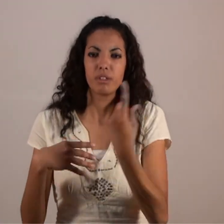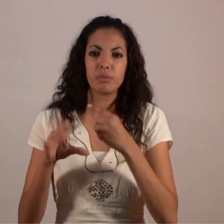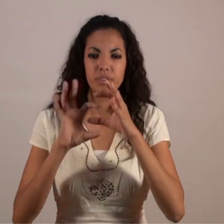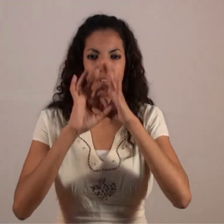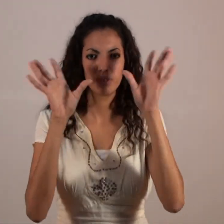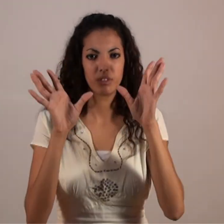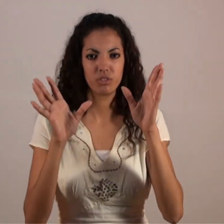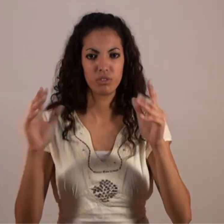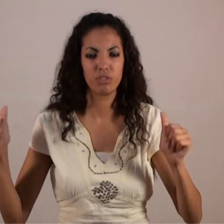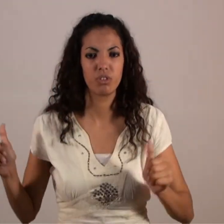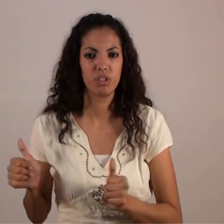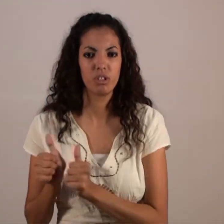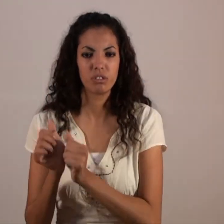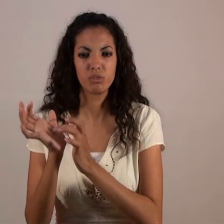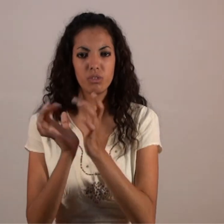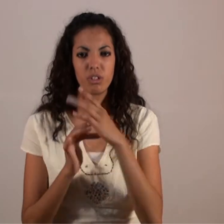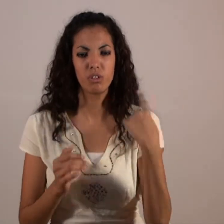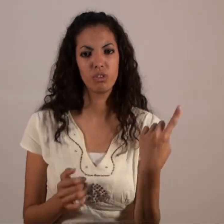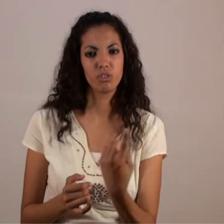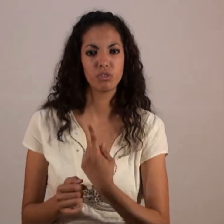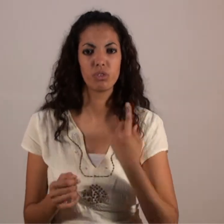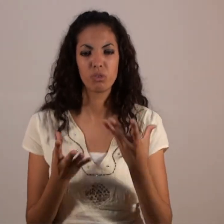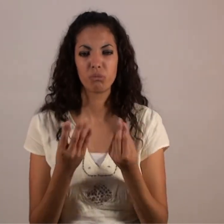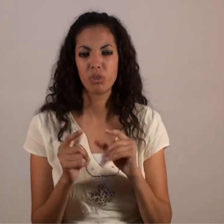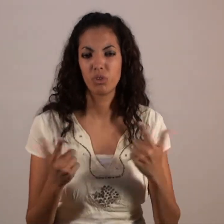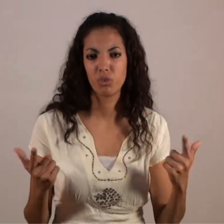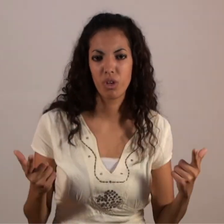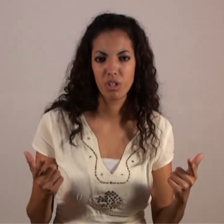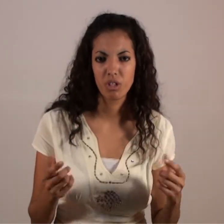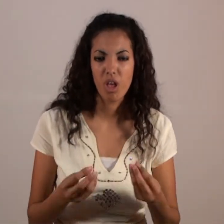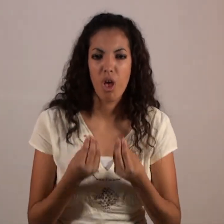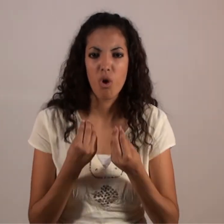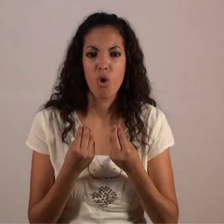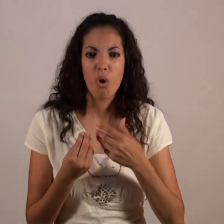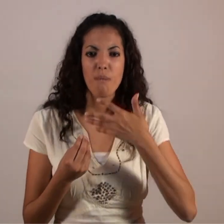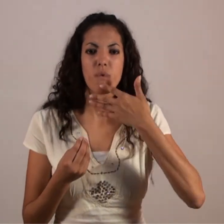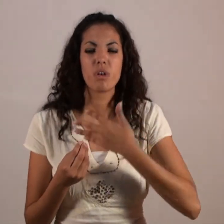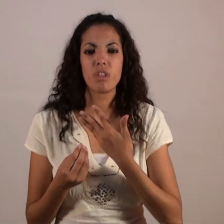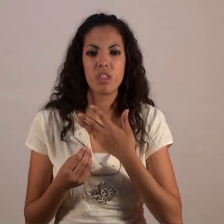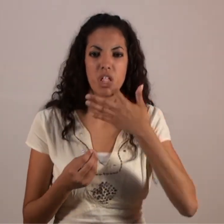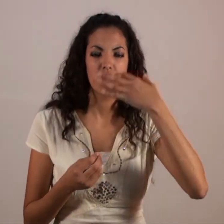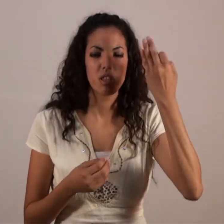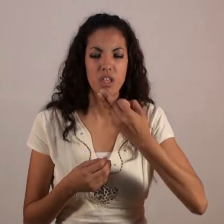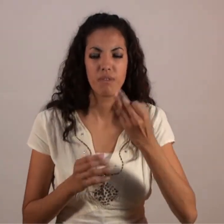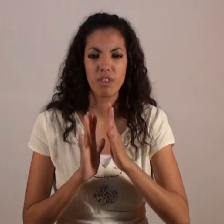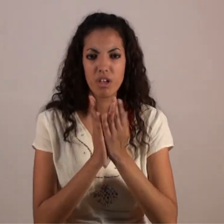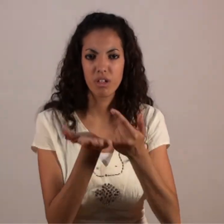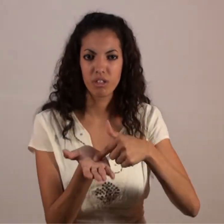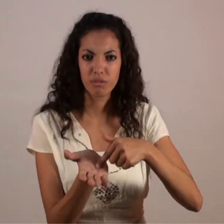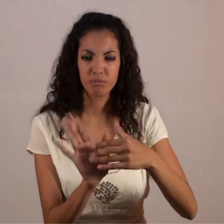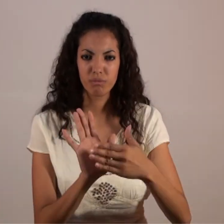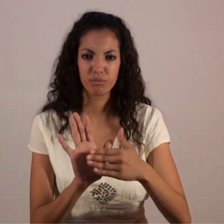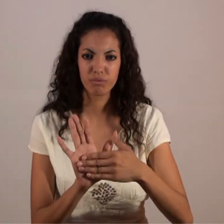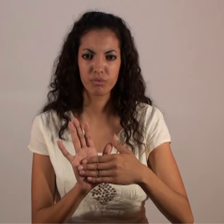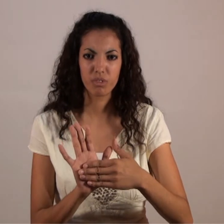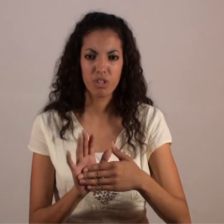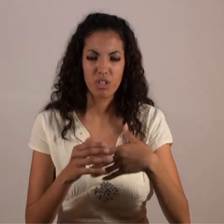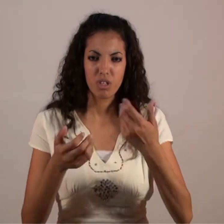podemos tomar estas maravillosas verdades, tan poderosamente expresadas en el libro de Hebreos, y aplicarlas a nosotros